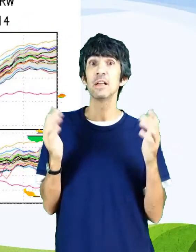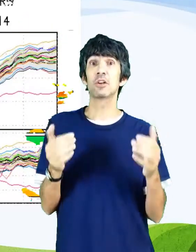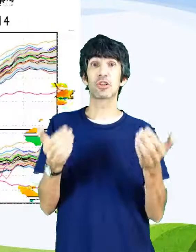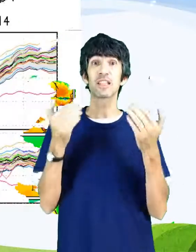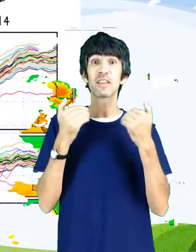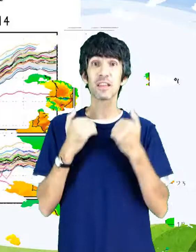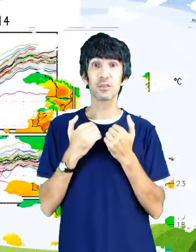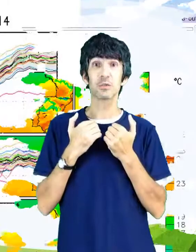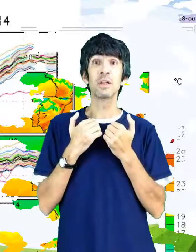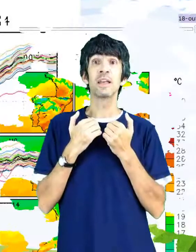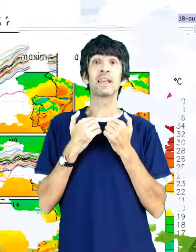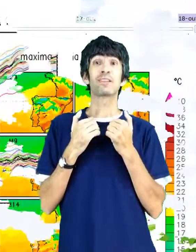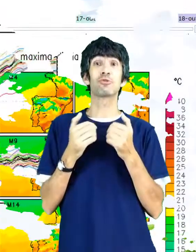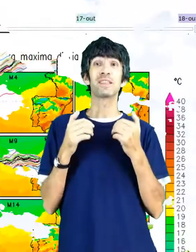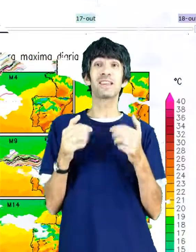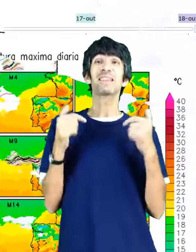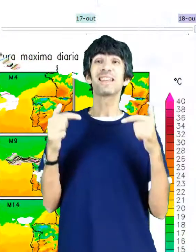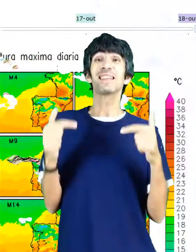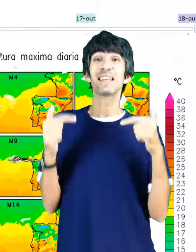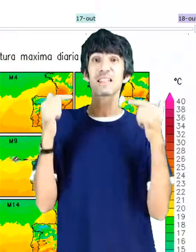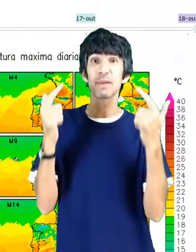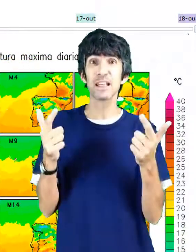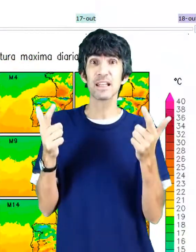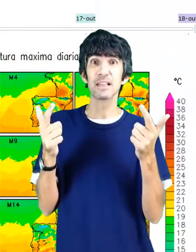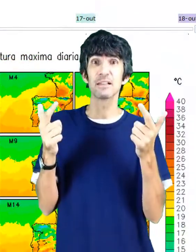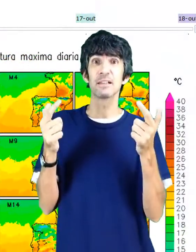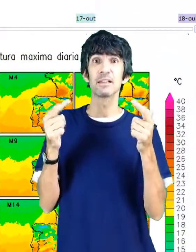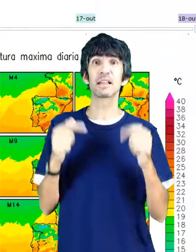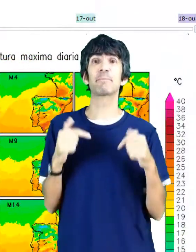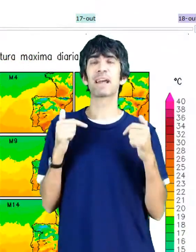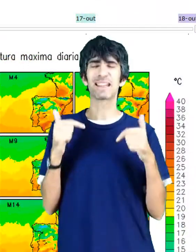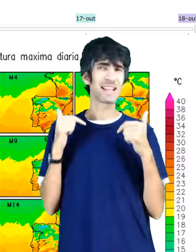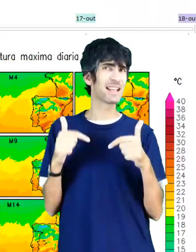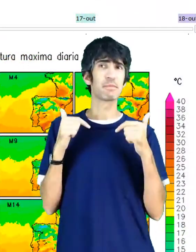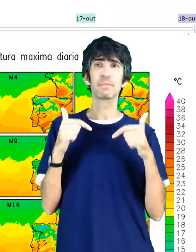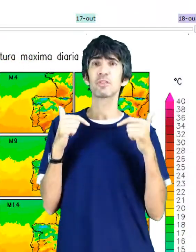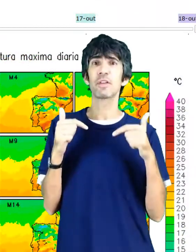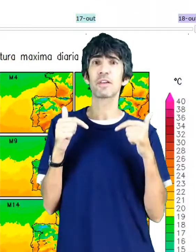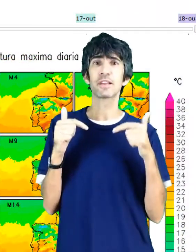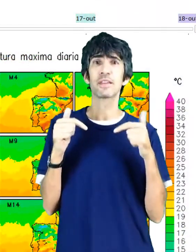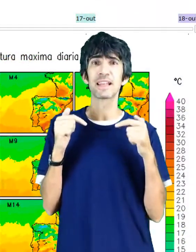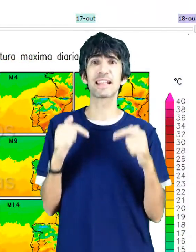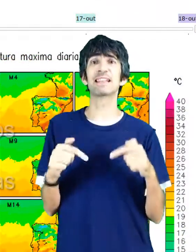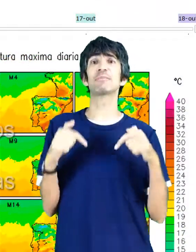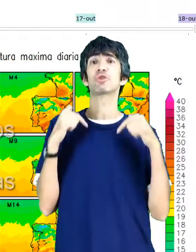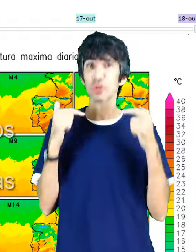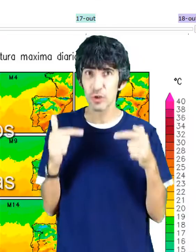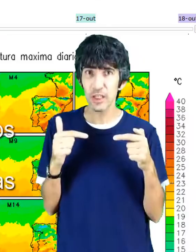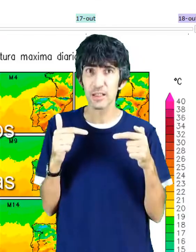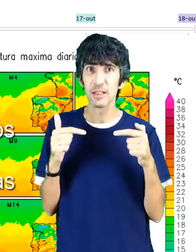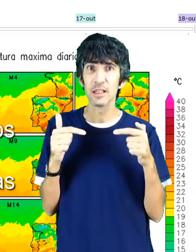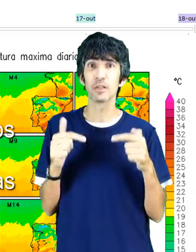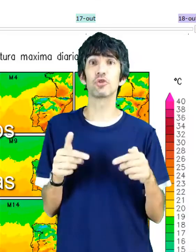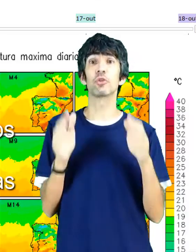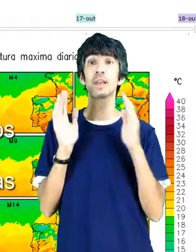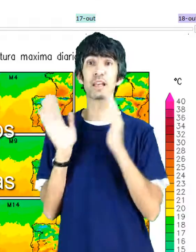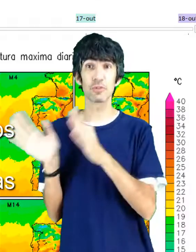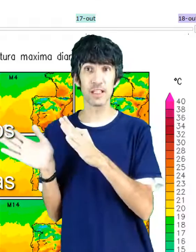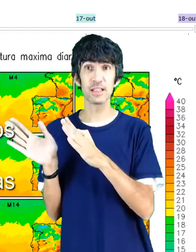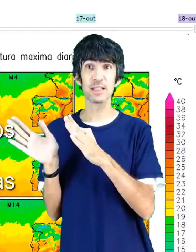nos están diciendo que si hubiese 100 días de mañana que partieran de las mismas condiciones iniciales que tenemos hoy, llovería 80